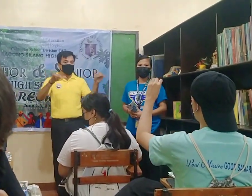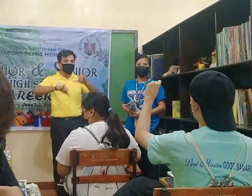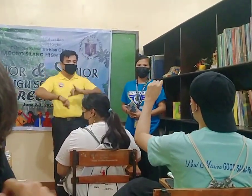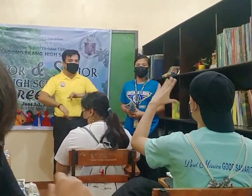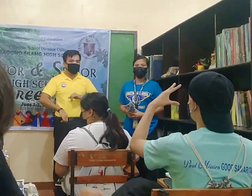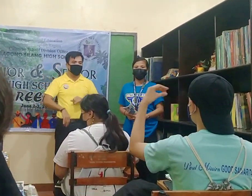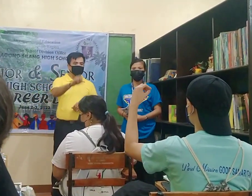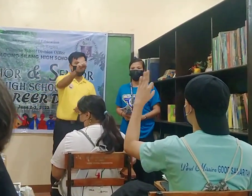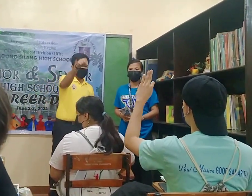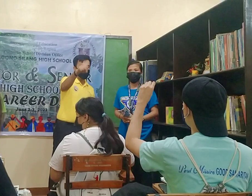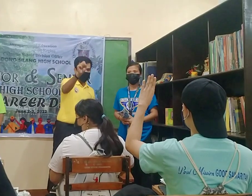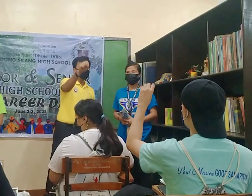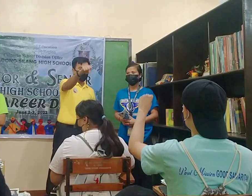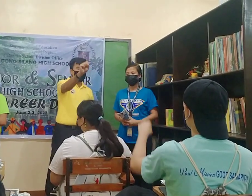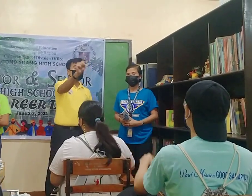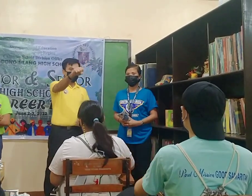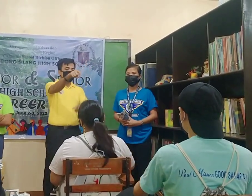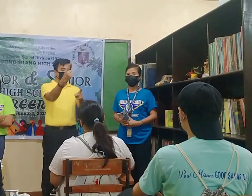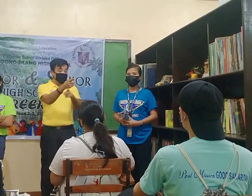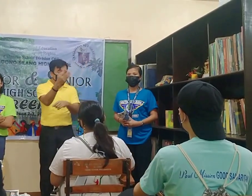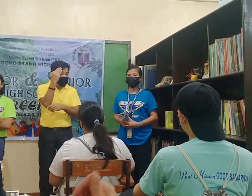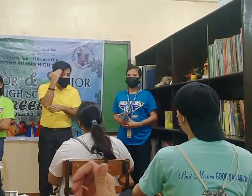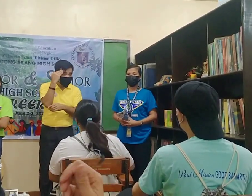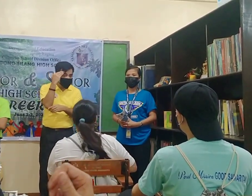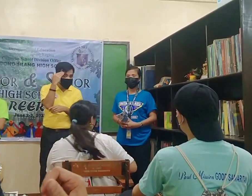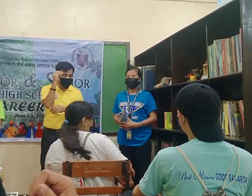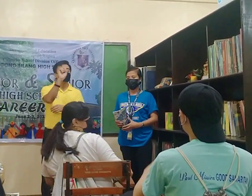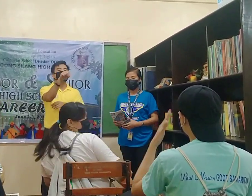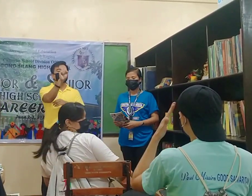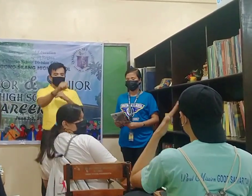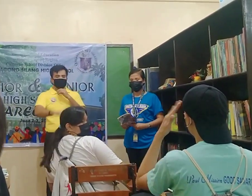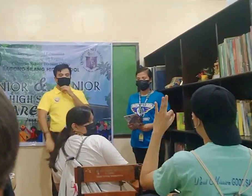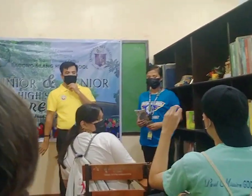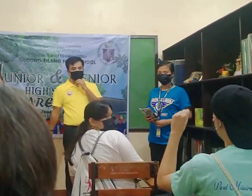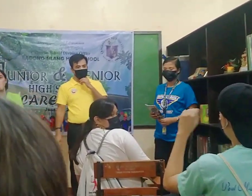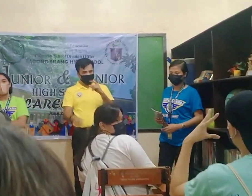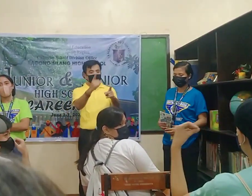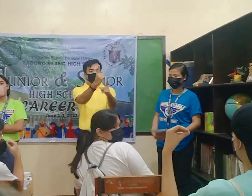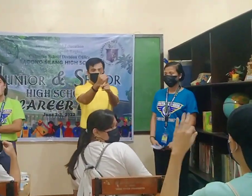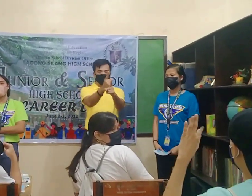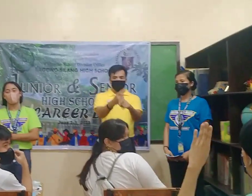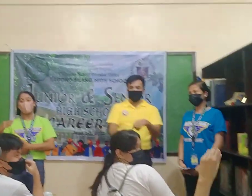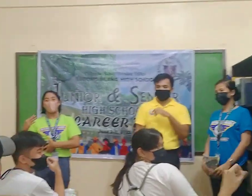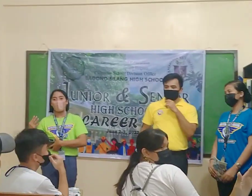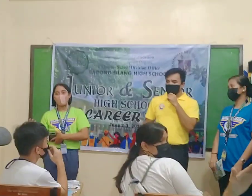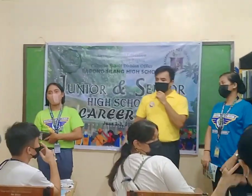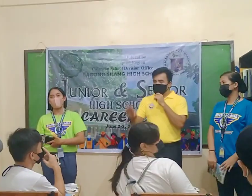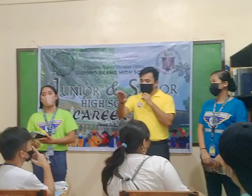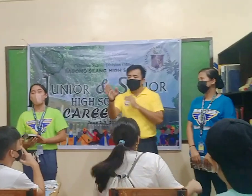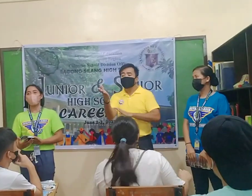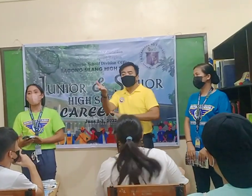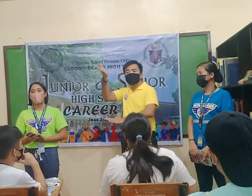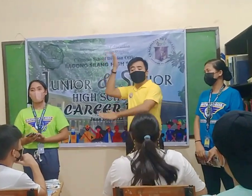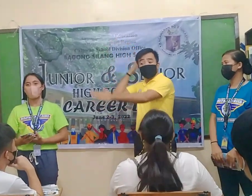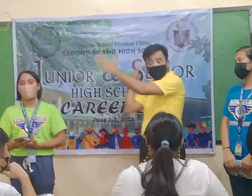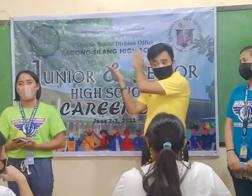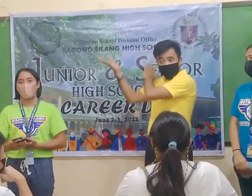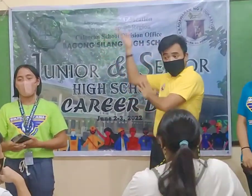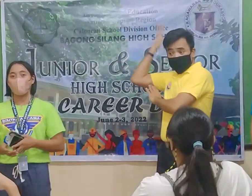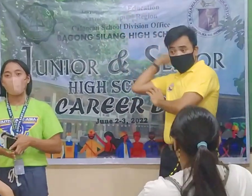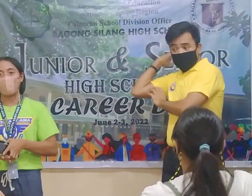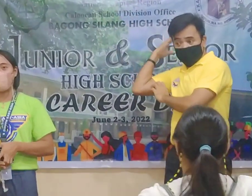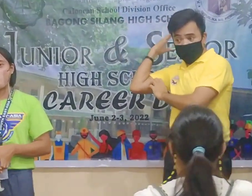nila yung alak na gagawin nila, di ba? Actually, ma'am, dati na wala pa rin tayong pandemic, meron mo